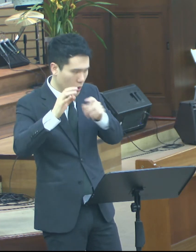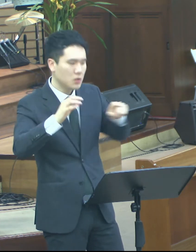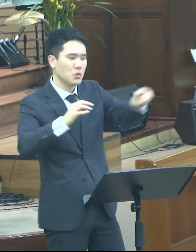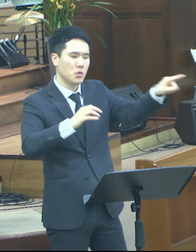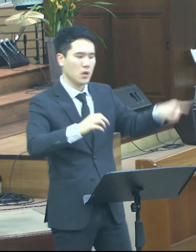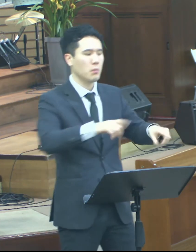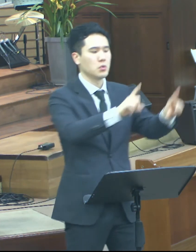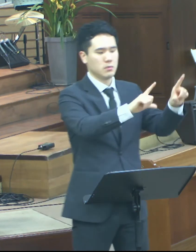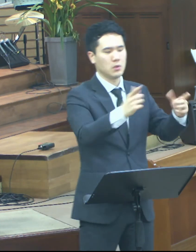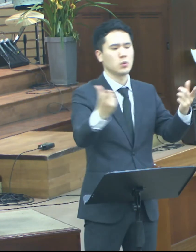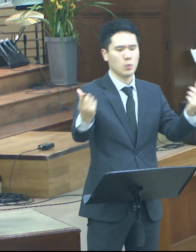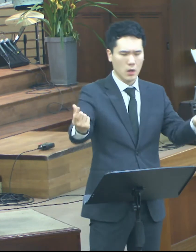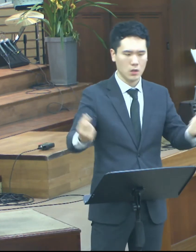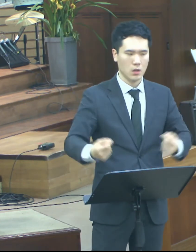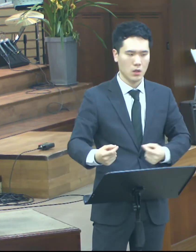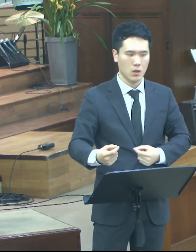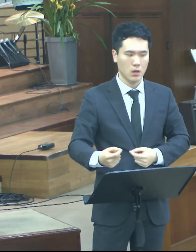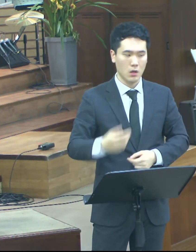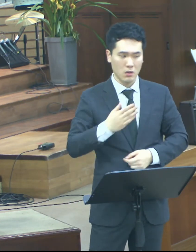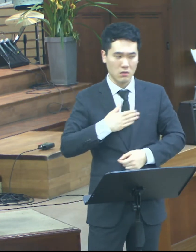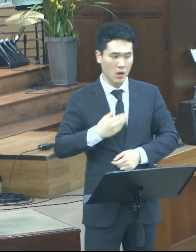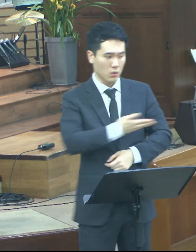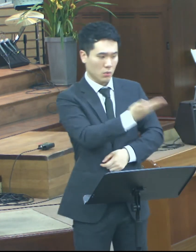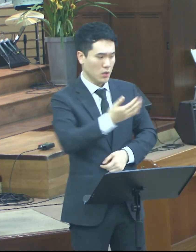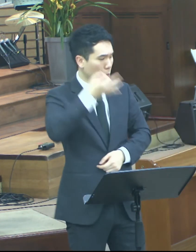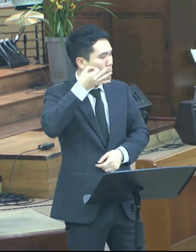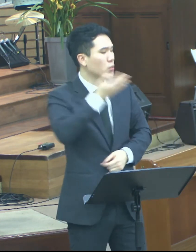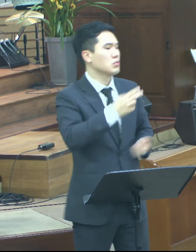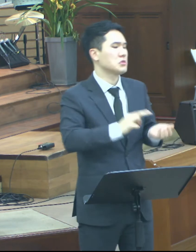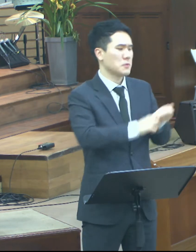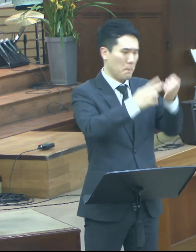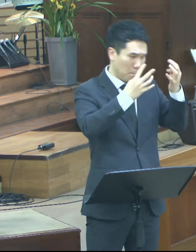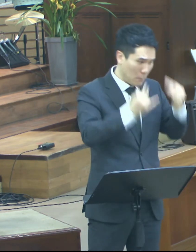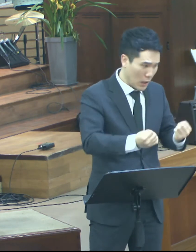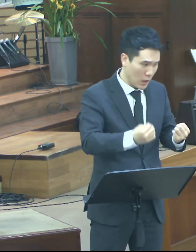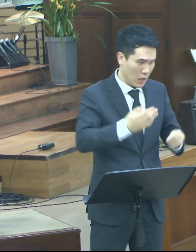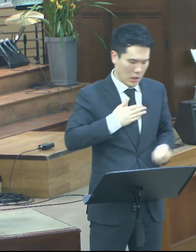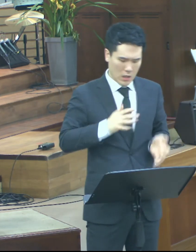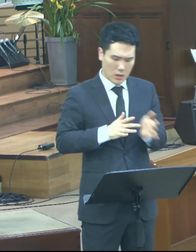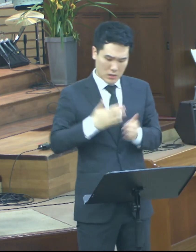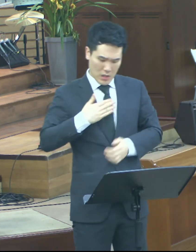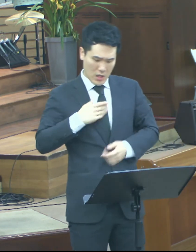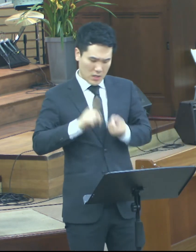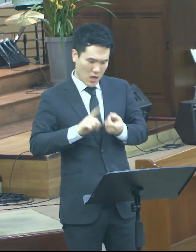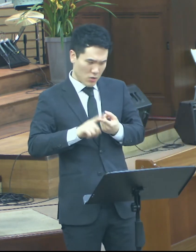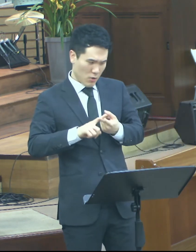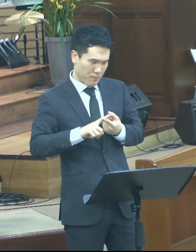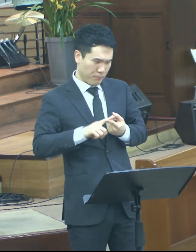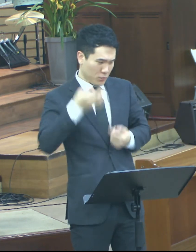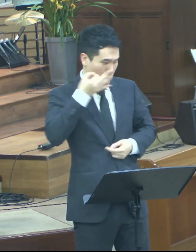지금 너희는 계속 못 보고 있어. 한 번 더 안수하셨을 때 밝히 보는